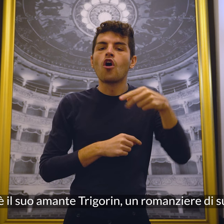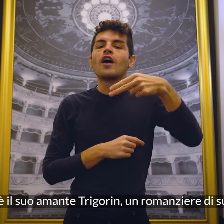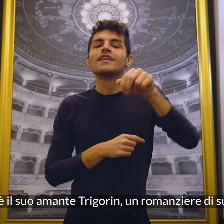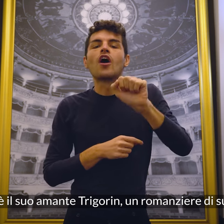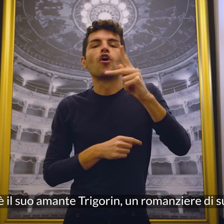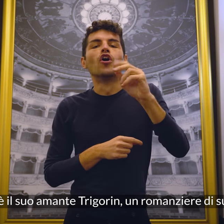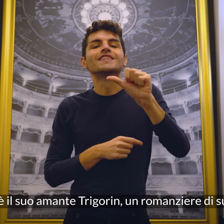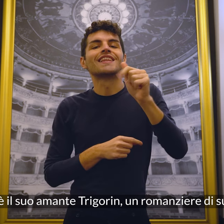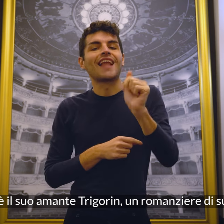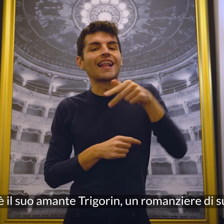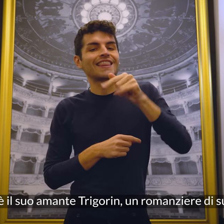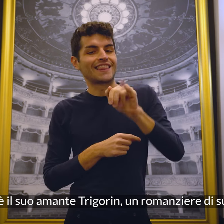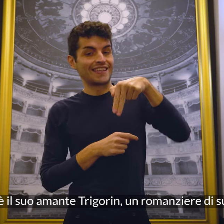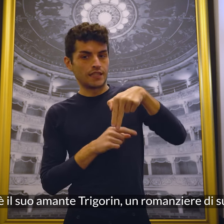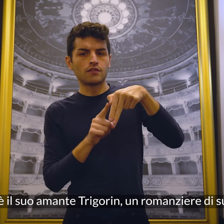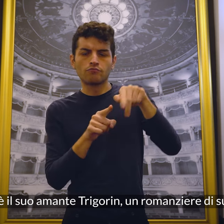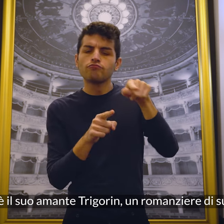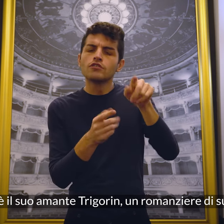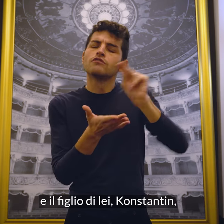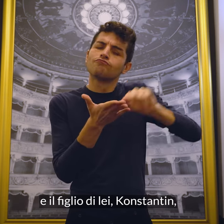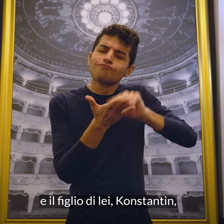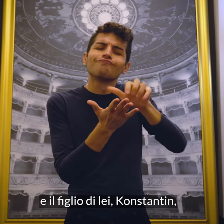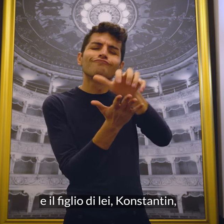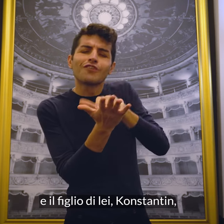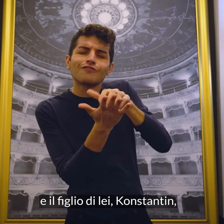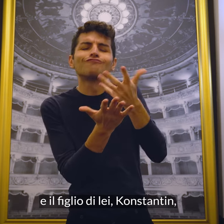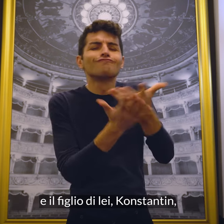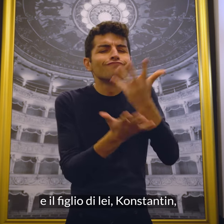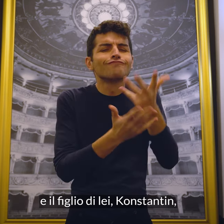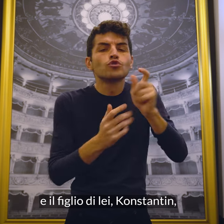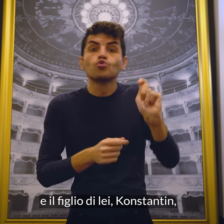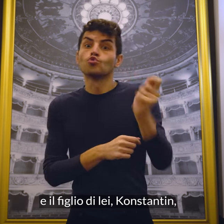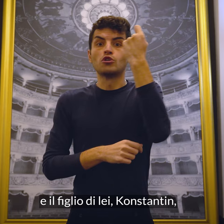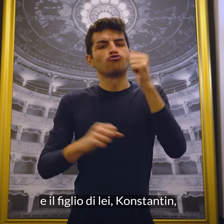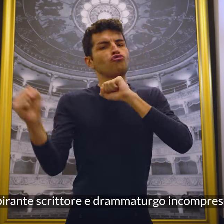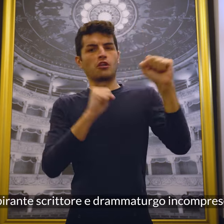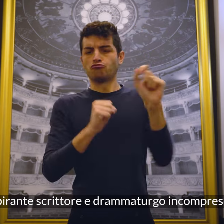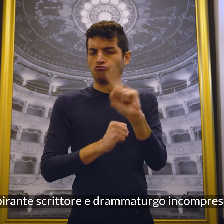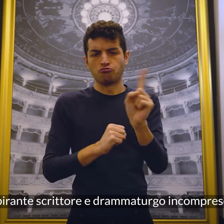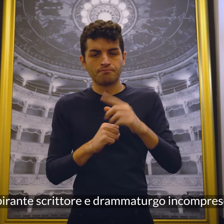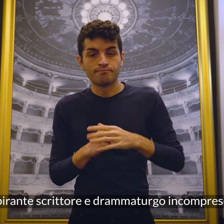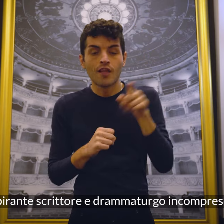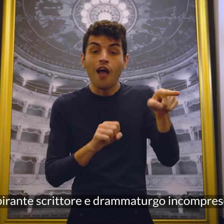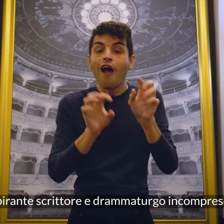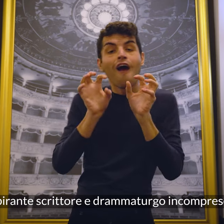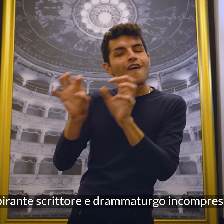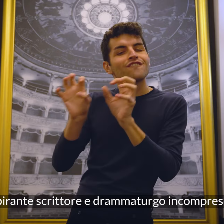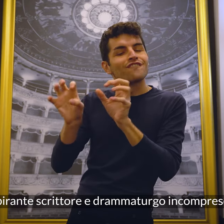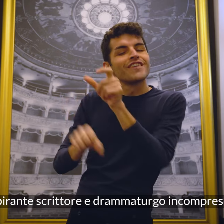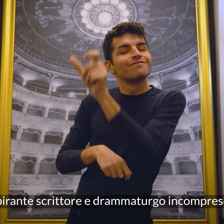trigon un romanziere di successo e il figlio di lei Costantin aspirante scrittore e drammaturgo